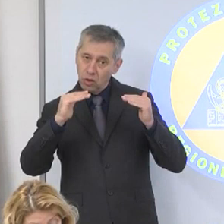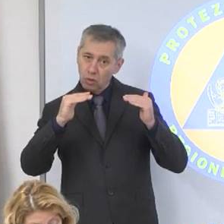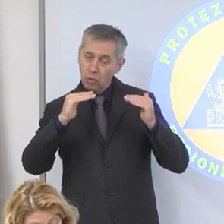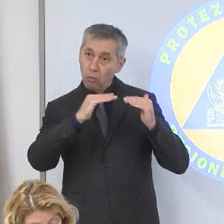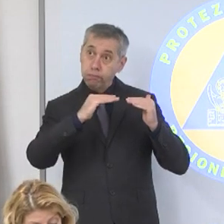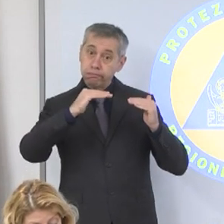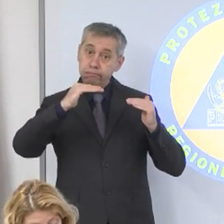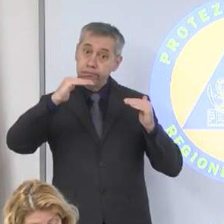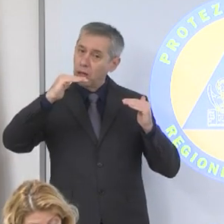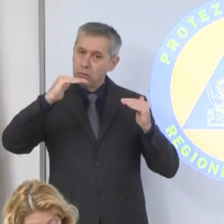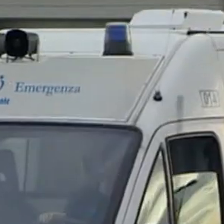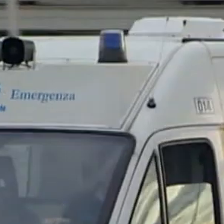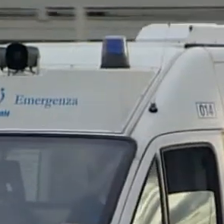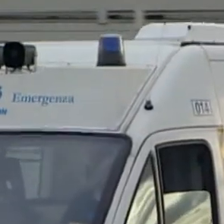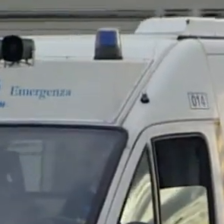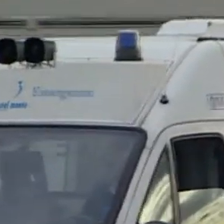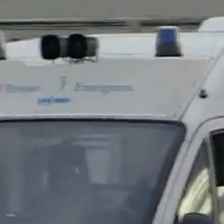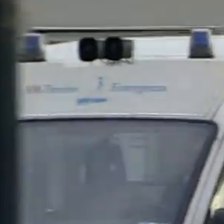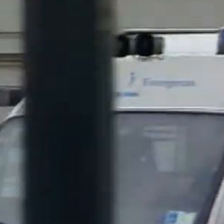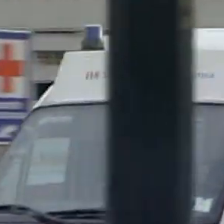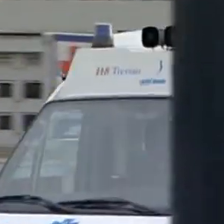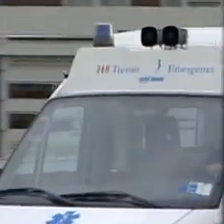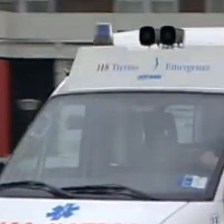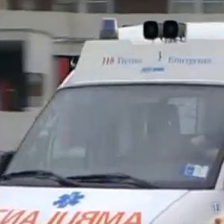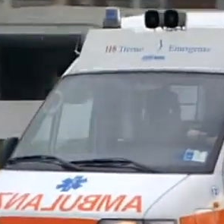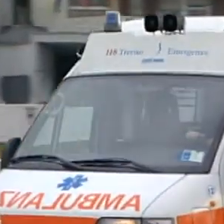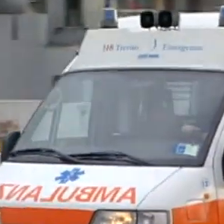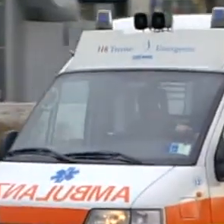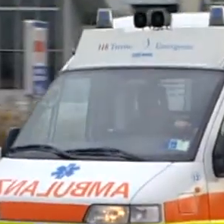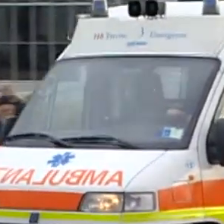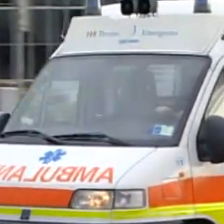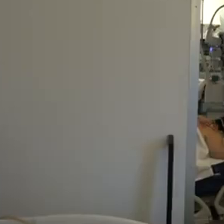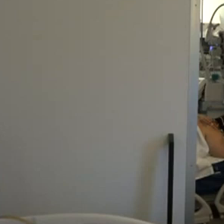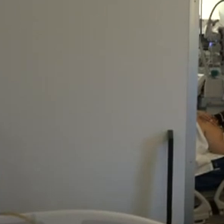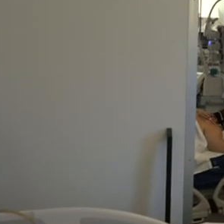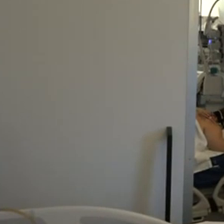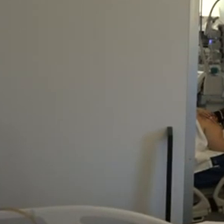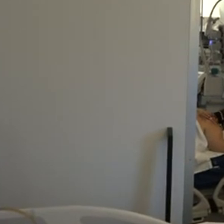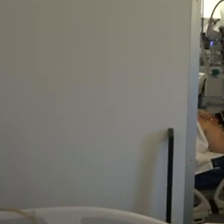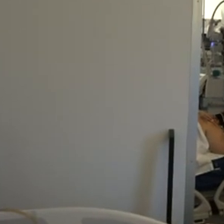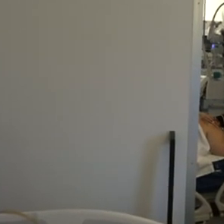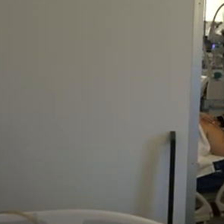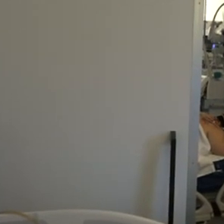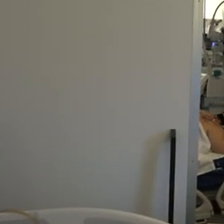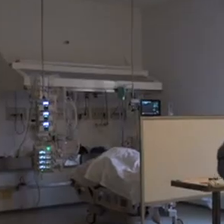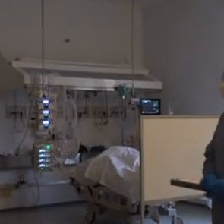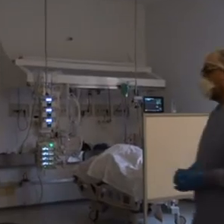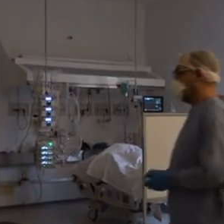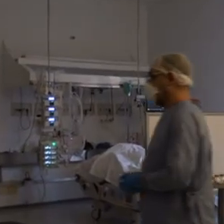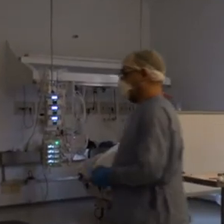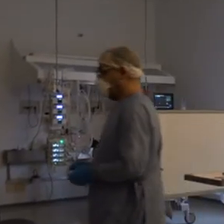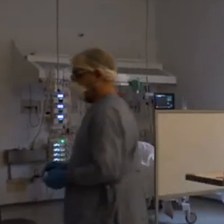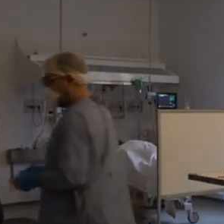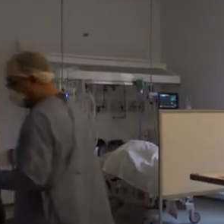raffreddata e si sia appiattita. I dati che ad oggi collocano il Veneto con una percentuale di occupazione della terapia intensive